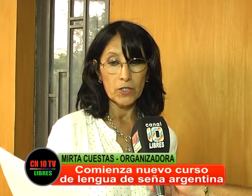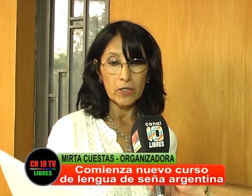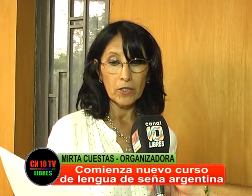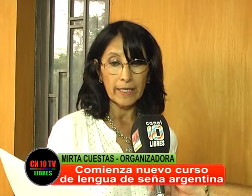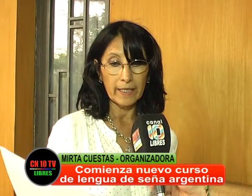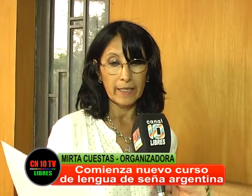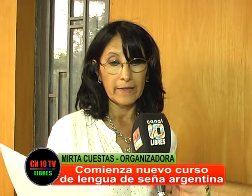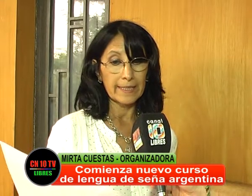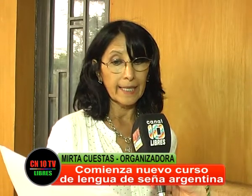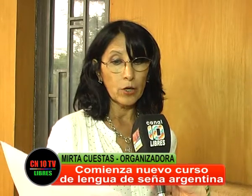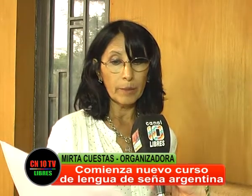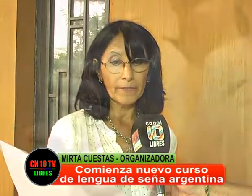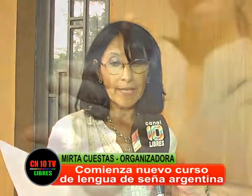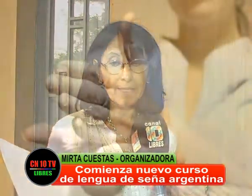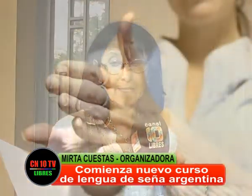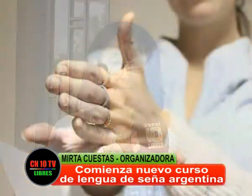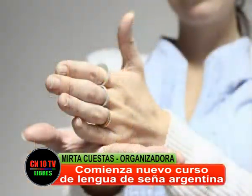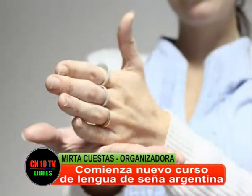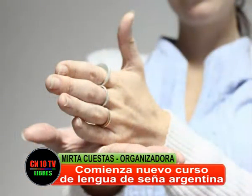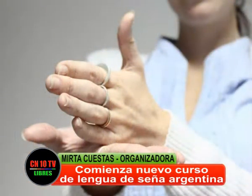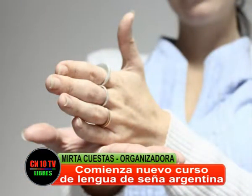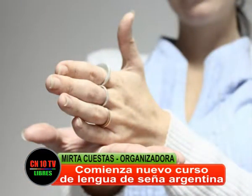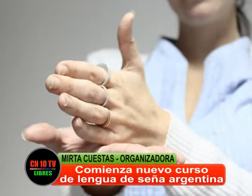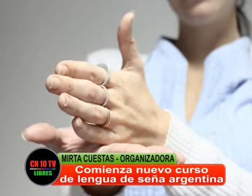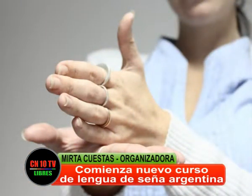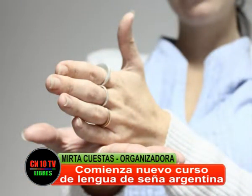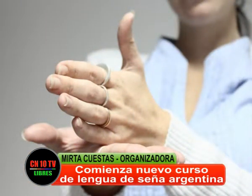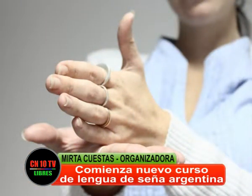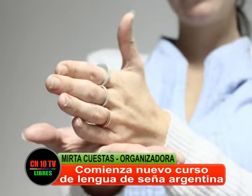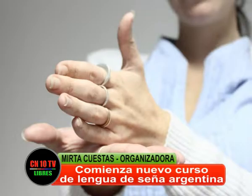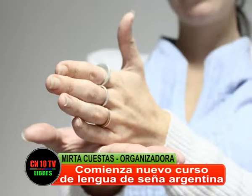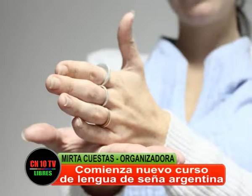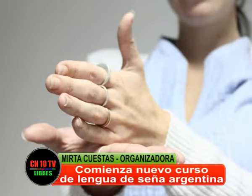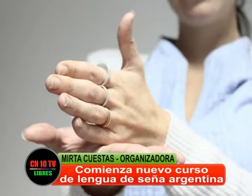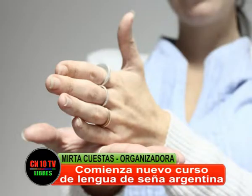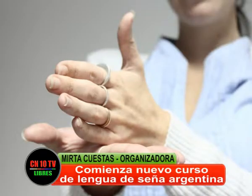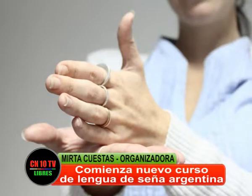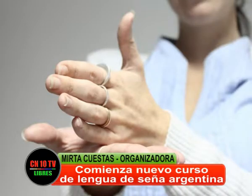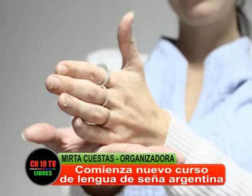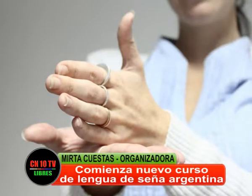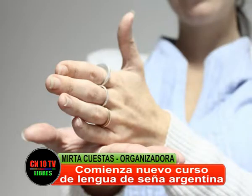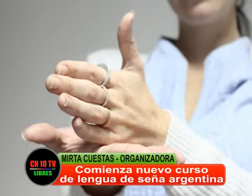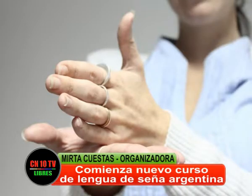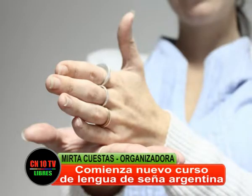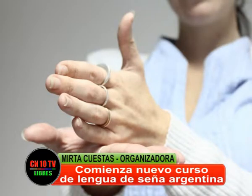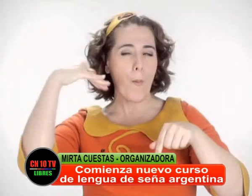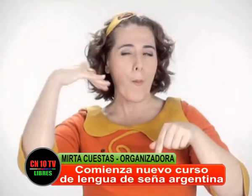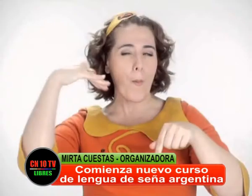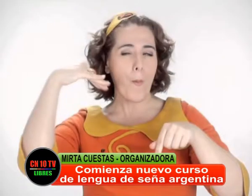chicos que deseen comenzar es 15.45 a 18.45. La duración más o menos son entre ocho y